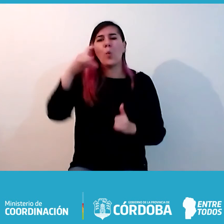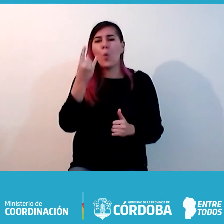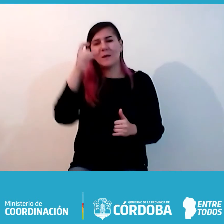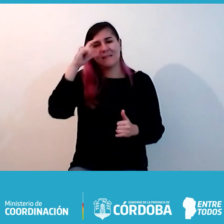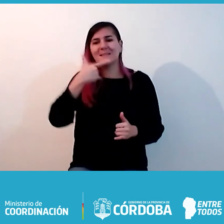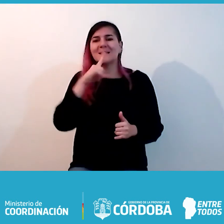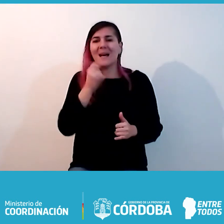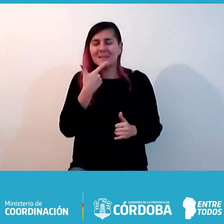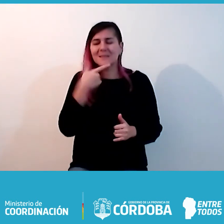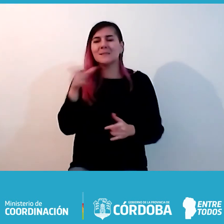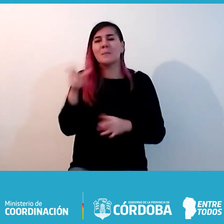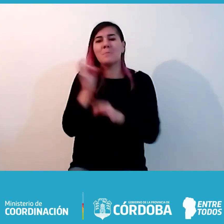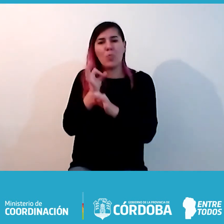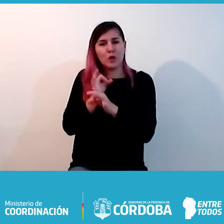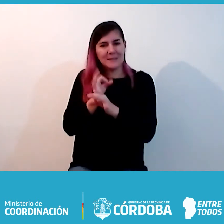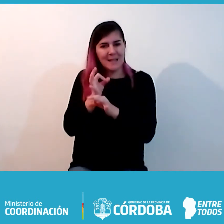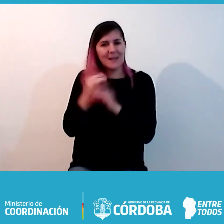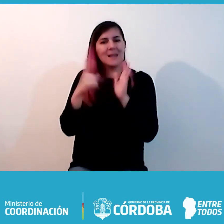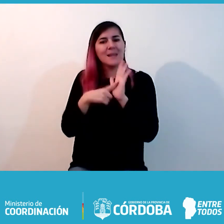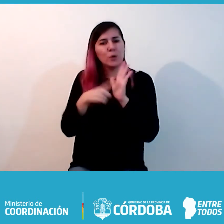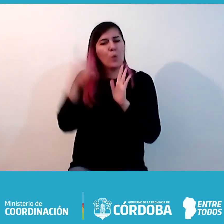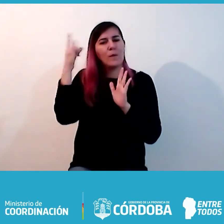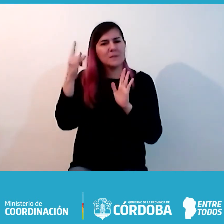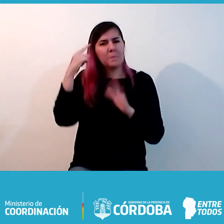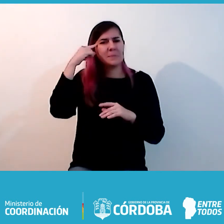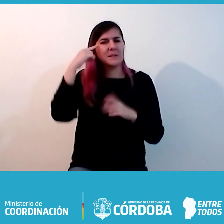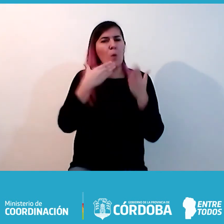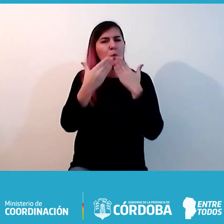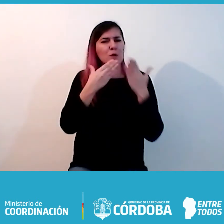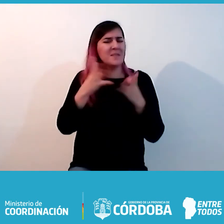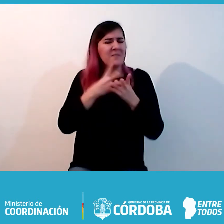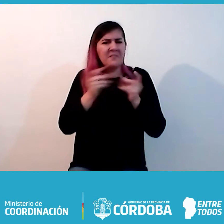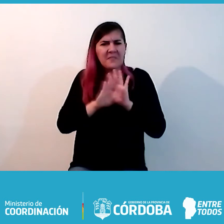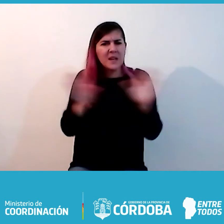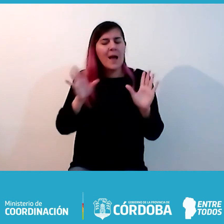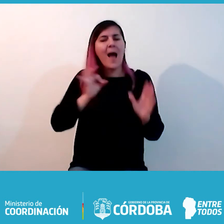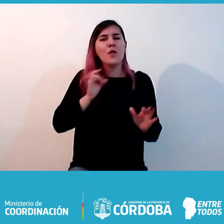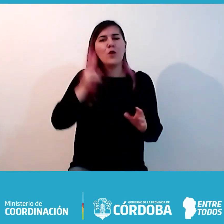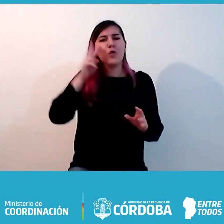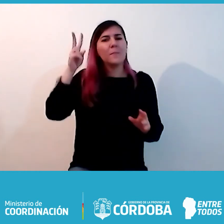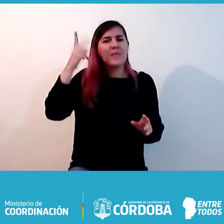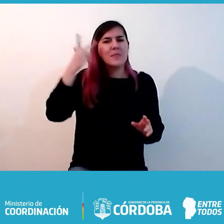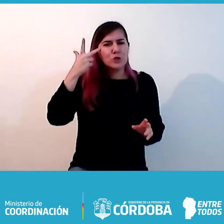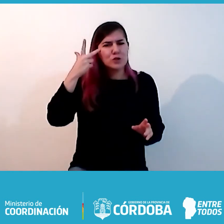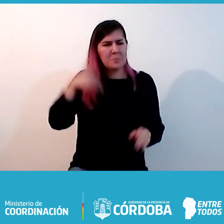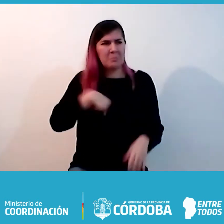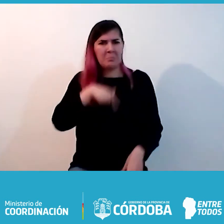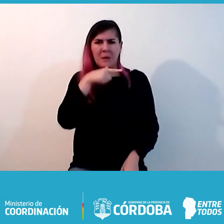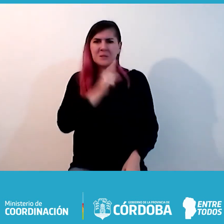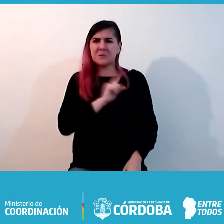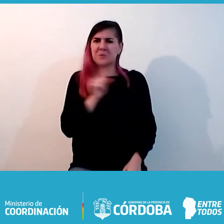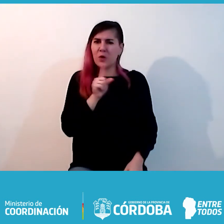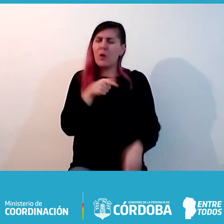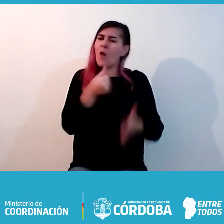docente, mamá y profesora con título universitario. Pensaba que esta audiencia estaba terminada en el año 2018, pero al parecer no. Sigue luchando por lo que le